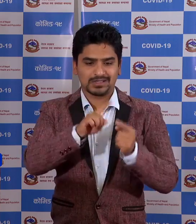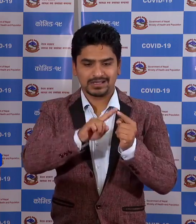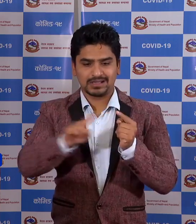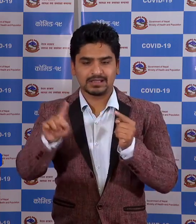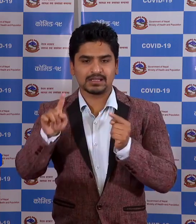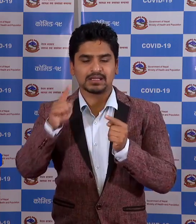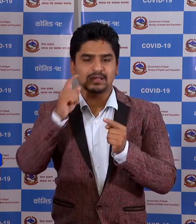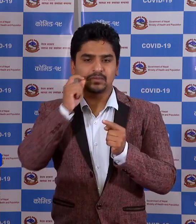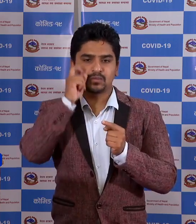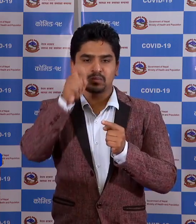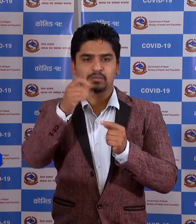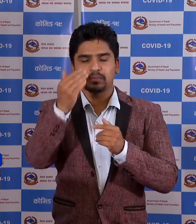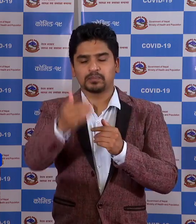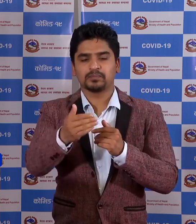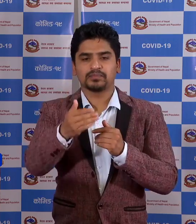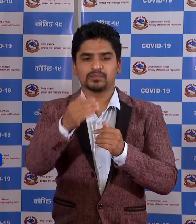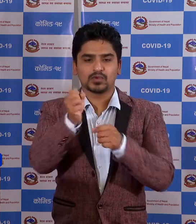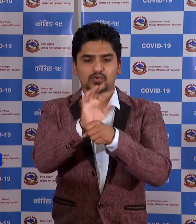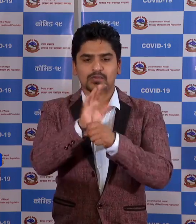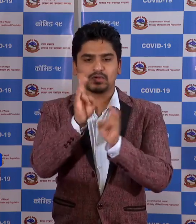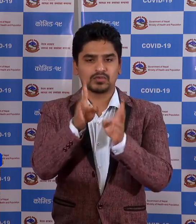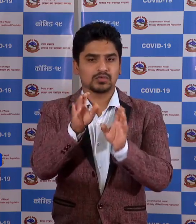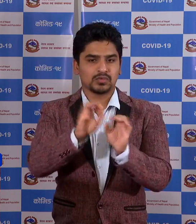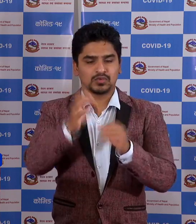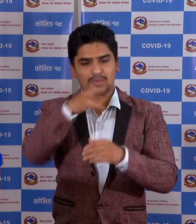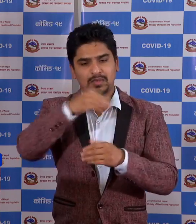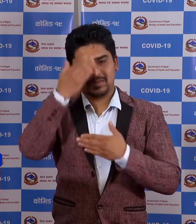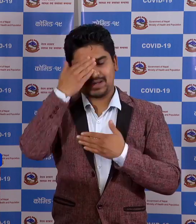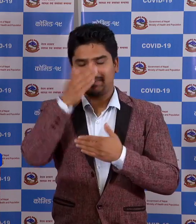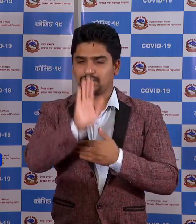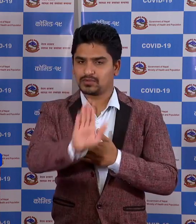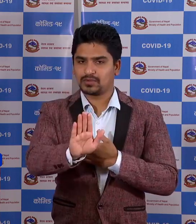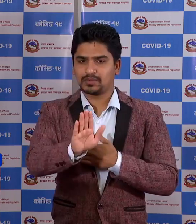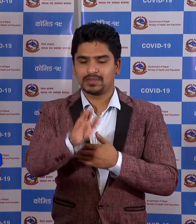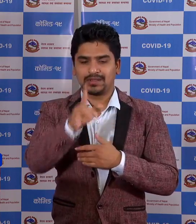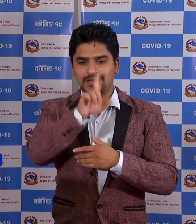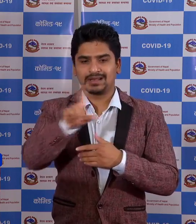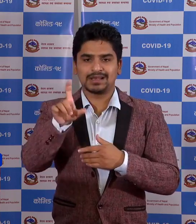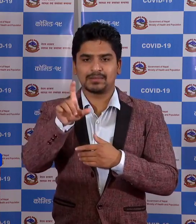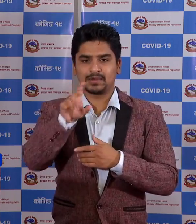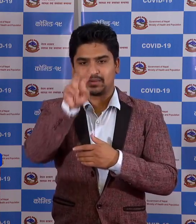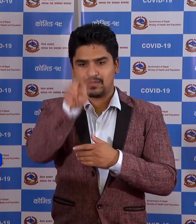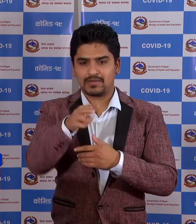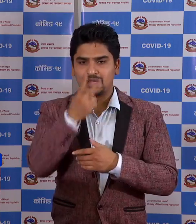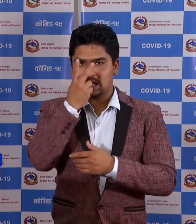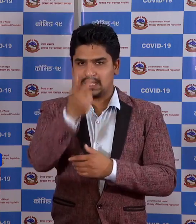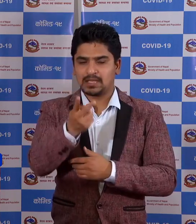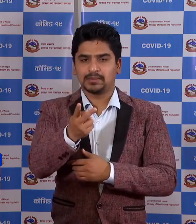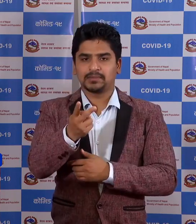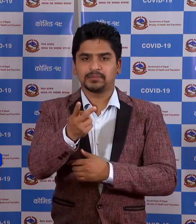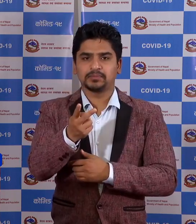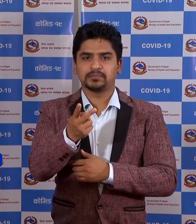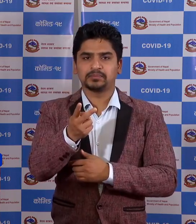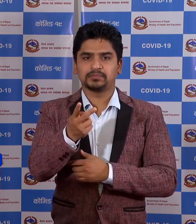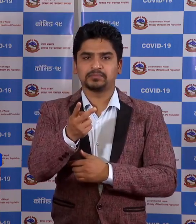ज्येष्ठ नागरिकसम्म सबैलाई कोभिडले छोडेको छैन, सङ्क्रमित हुनुहुन्छ। नेपालको परिवेश हेर्दाखेरि